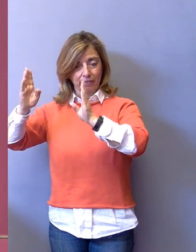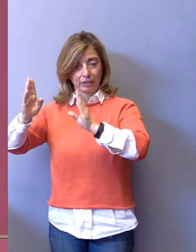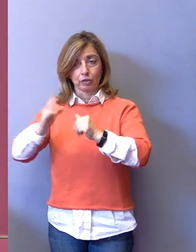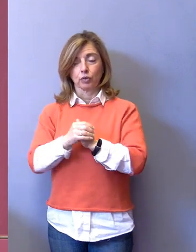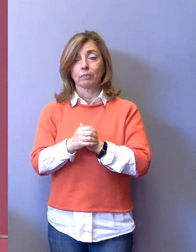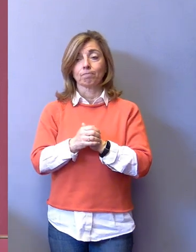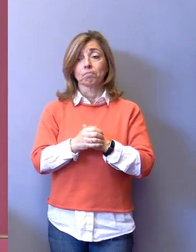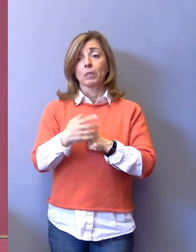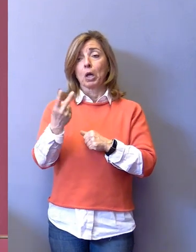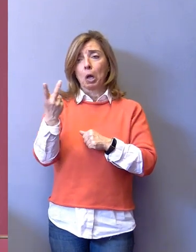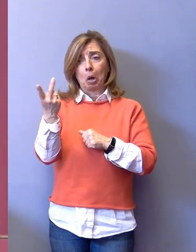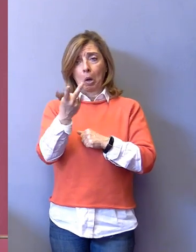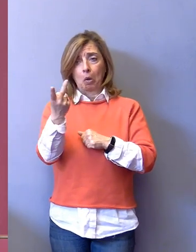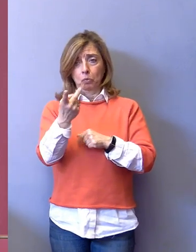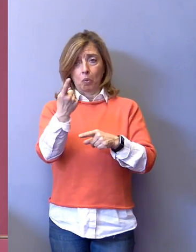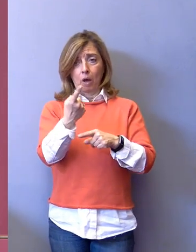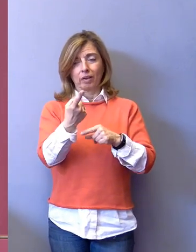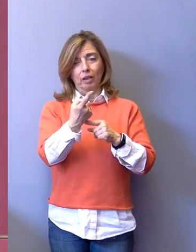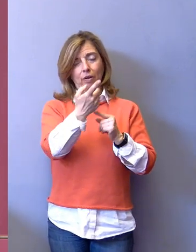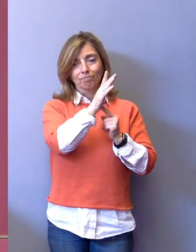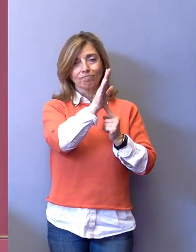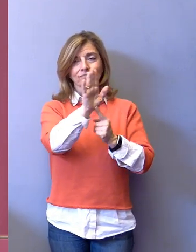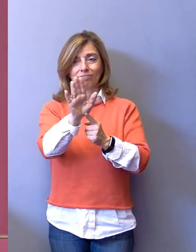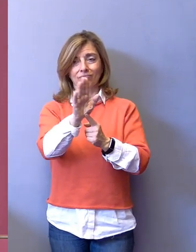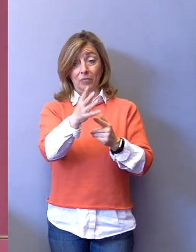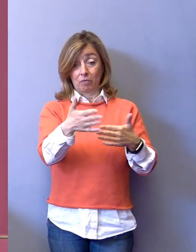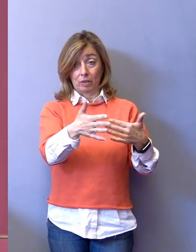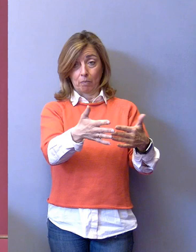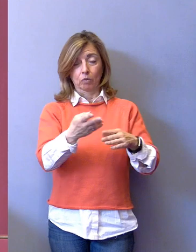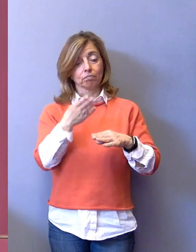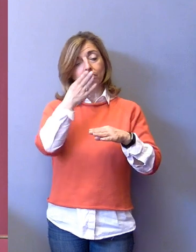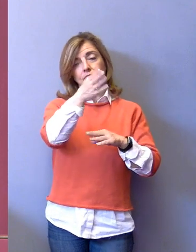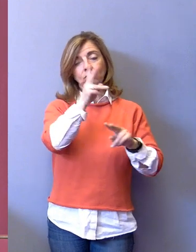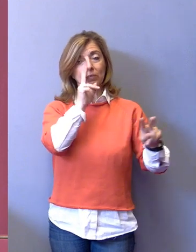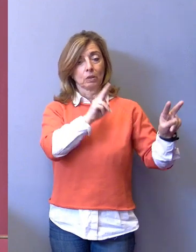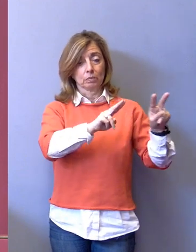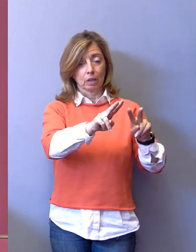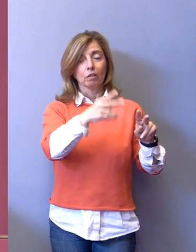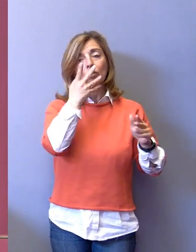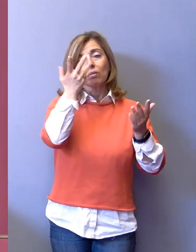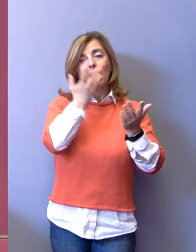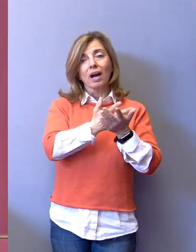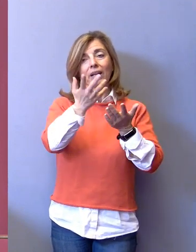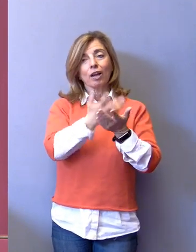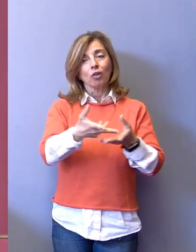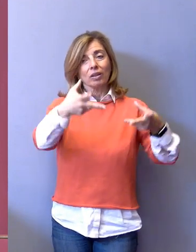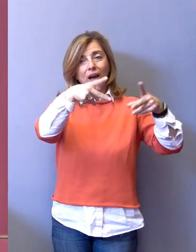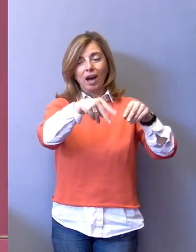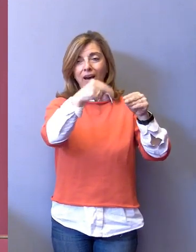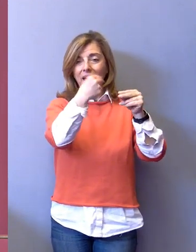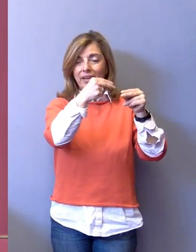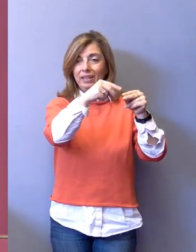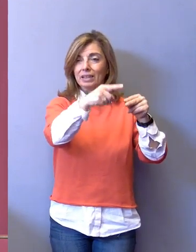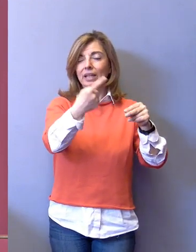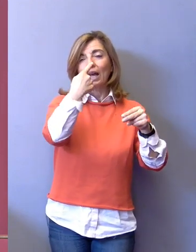presenteremo a breve con un sopralluogo dove vorremo proprio raccontare questo restyling che anche proprio di natura estetica perché